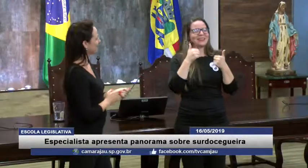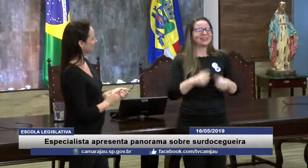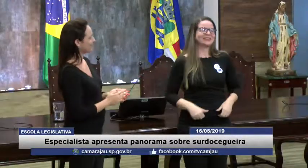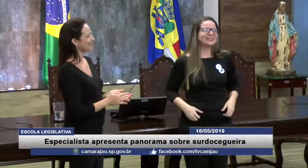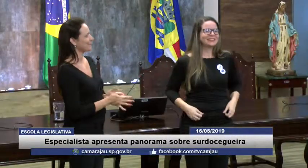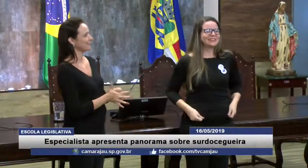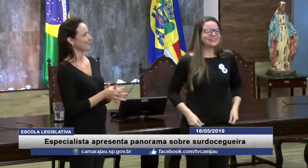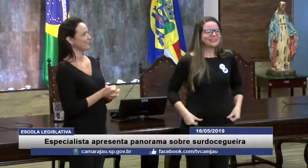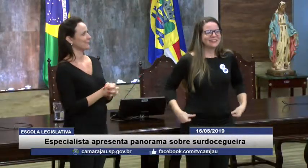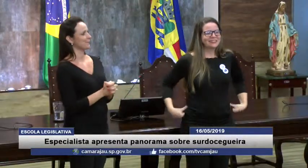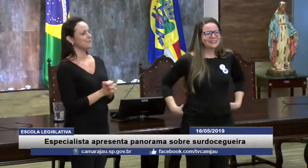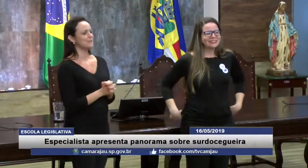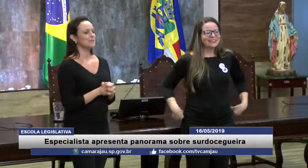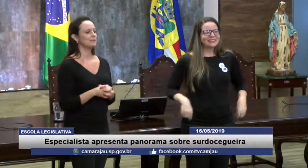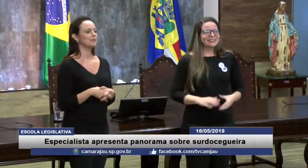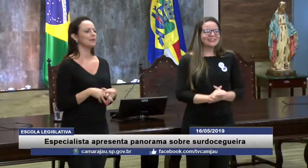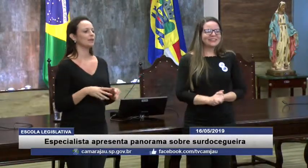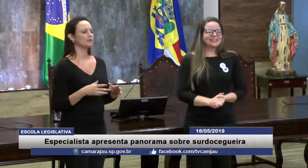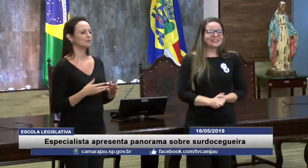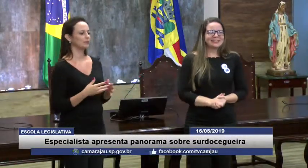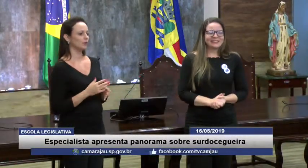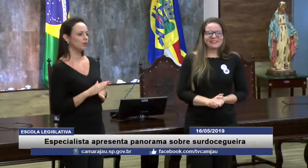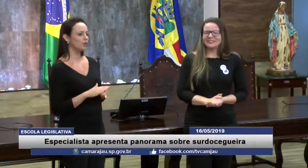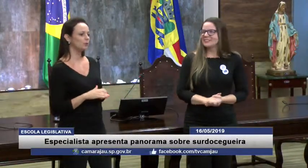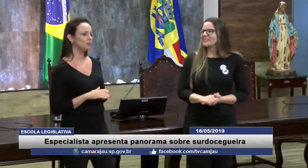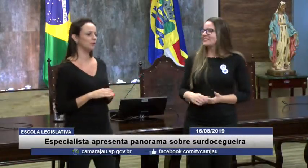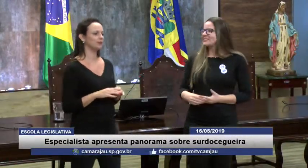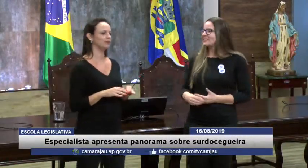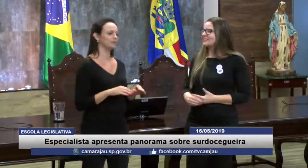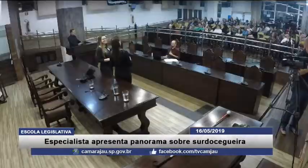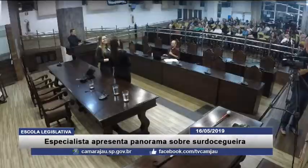Bom, então sou muito grata a todos vocês.